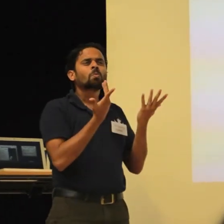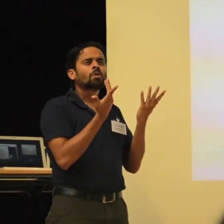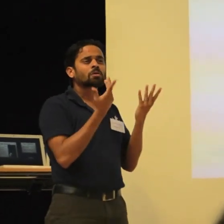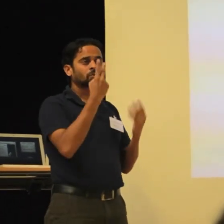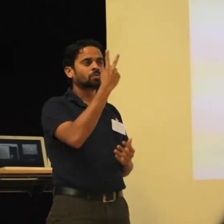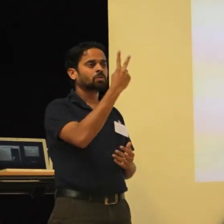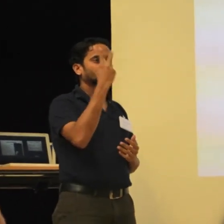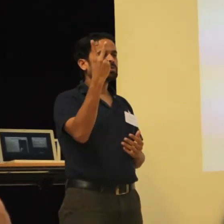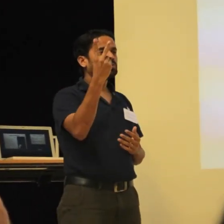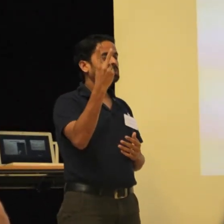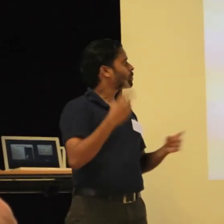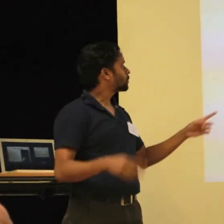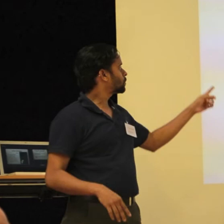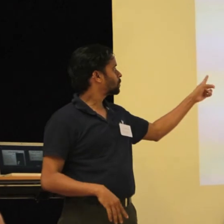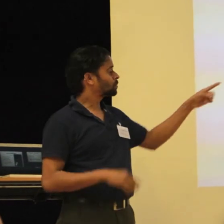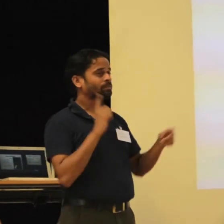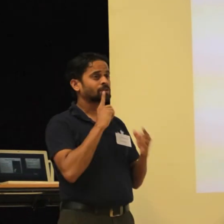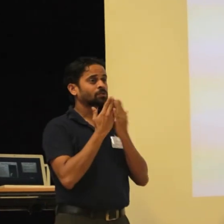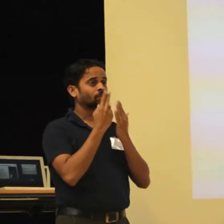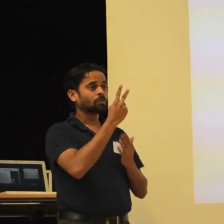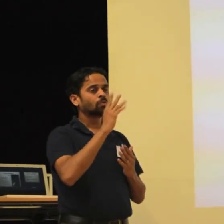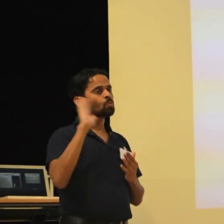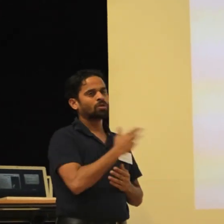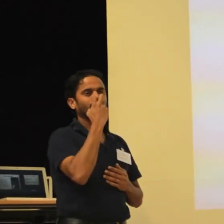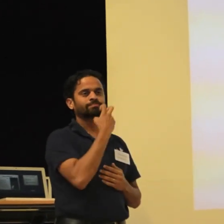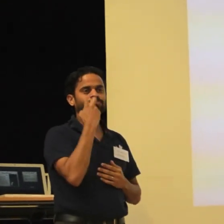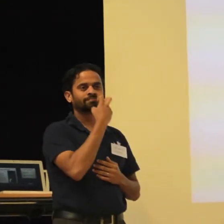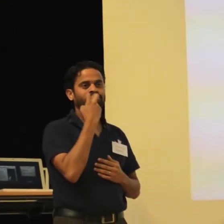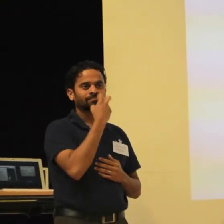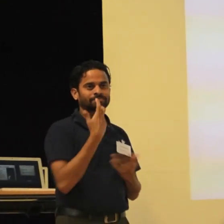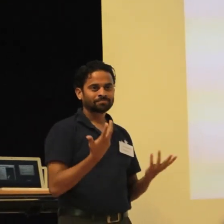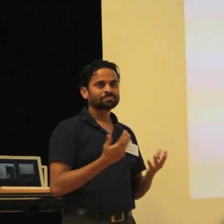Men og så der er stor forskel mellem rig og fattig.